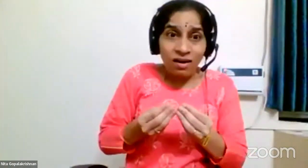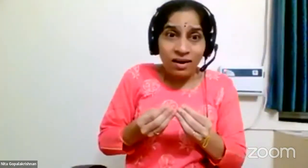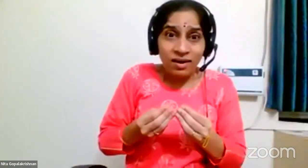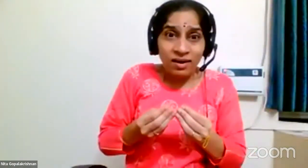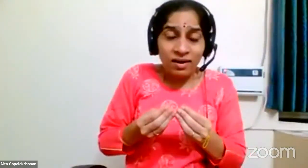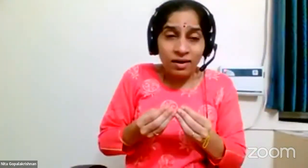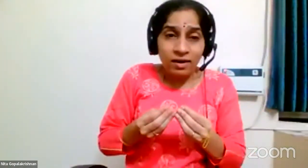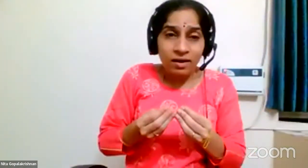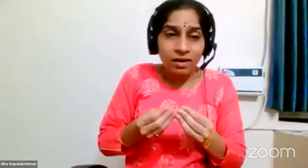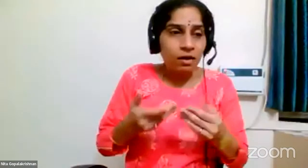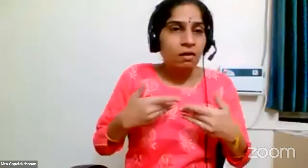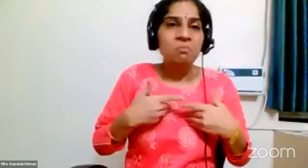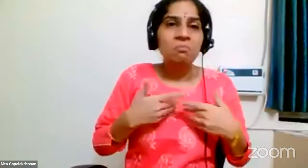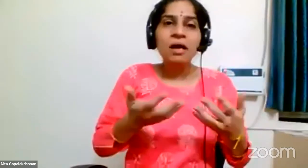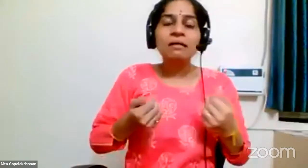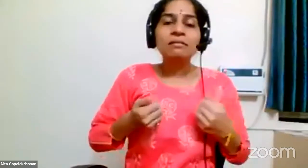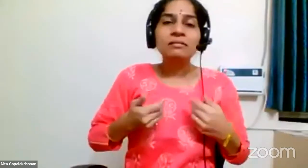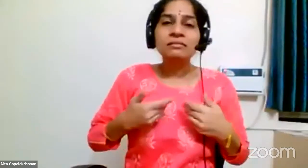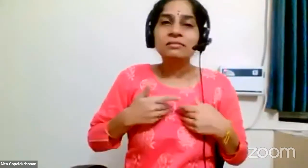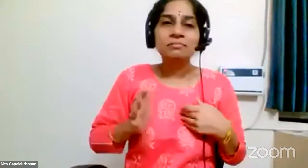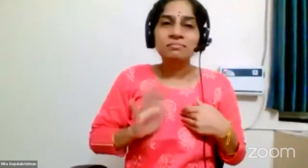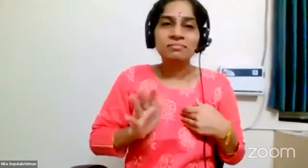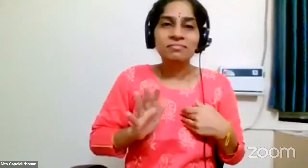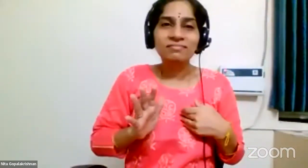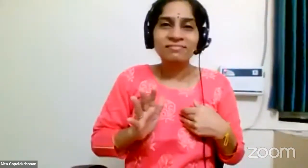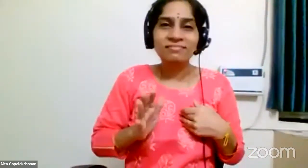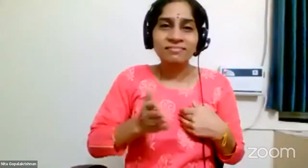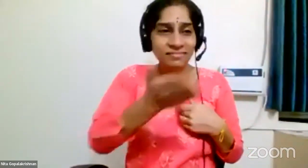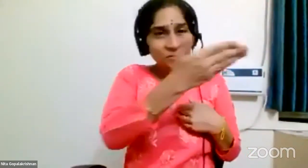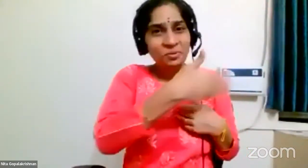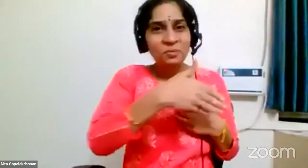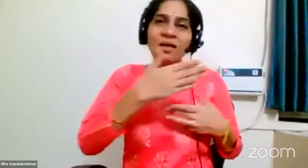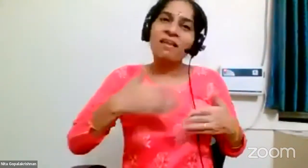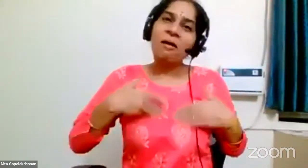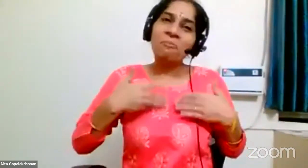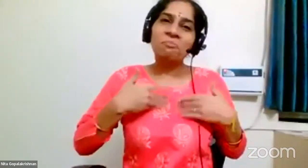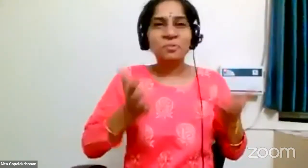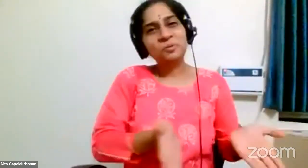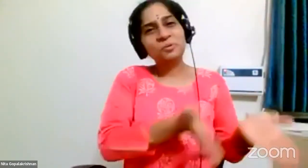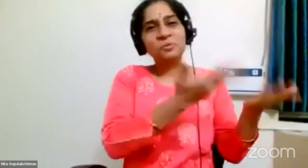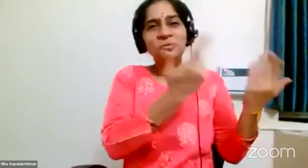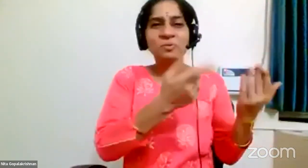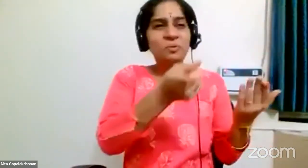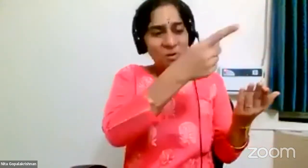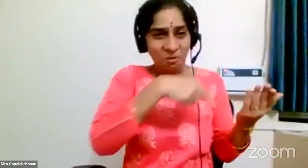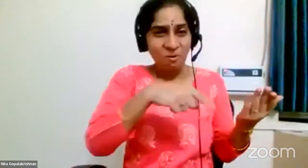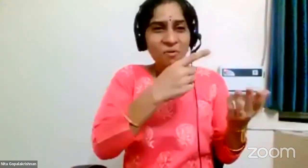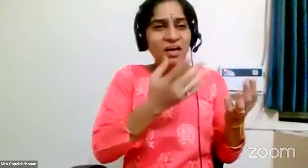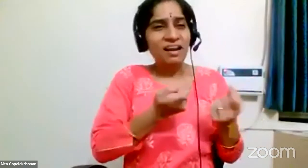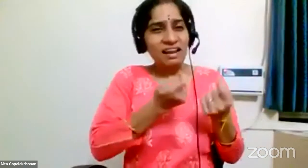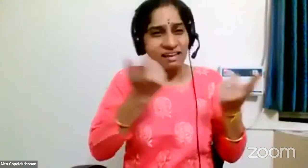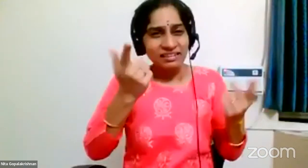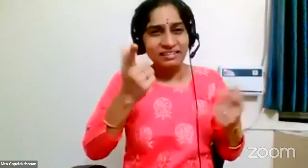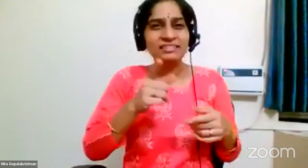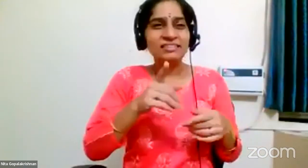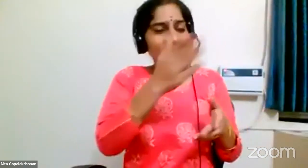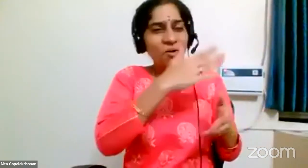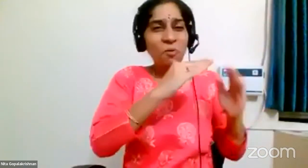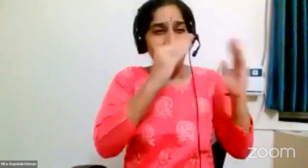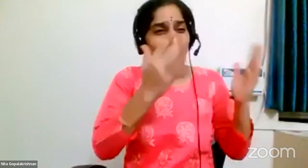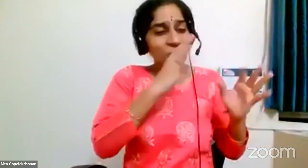रहो, तुम्हारी सारी व्यवस्थाएं हो चुकी हैं, और फिर वो भक्ति करने के लिए वन में चले गए भगवान कृष्ण की भक्ति के